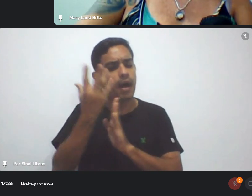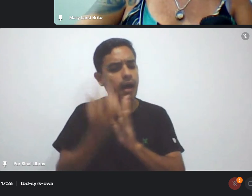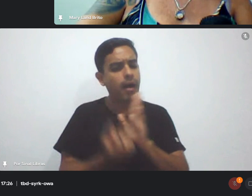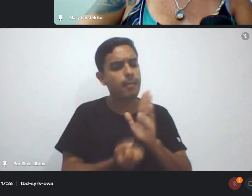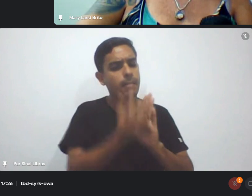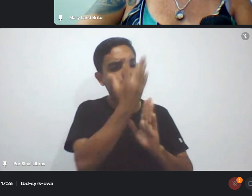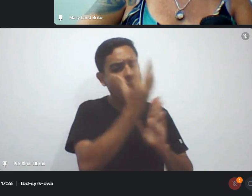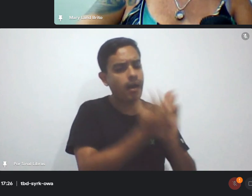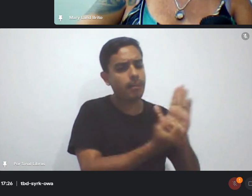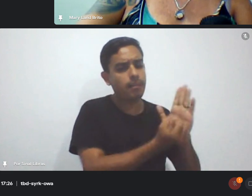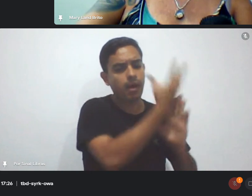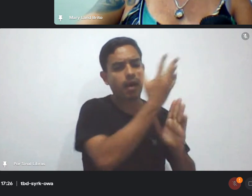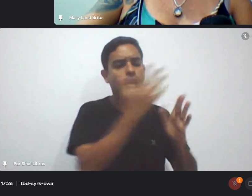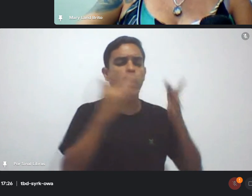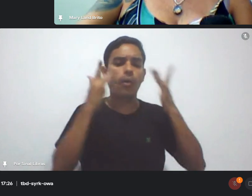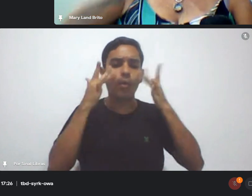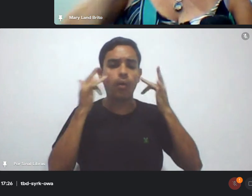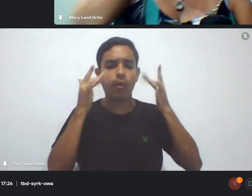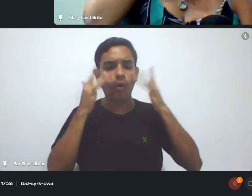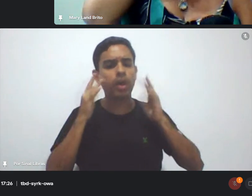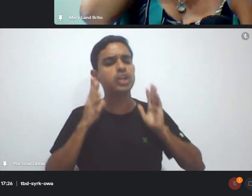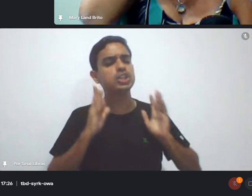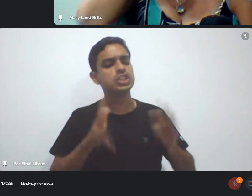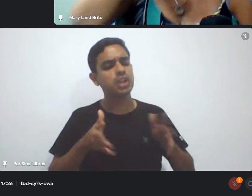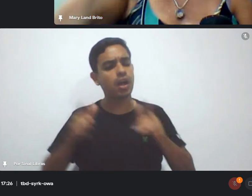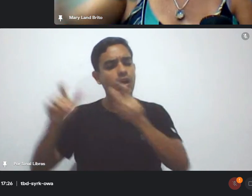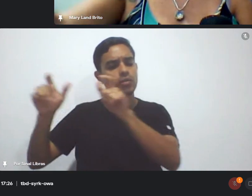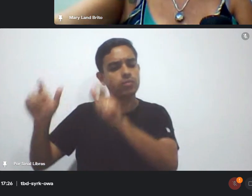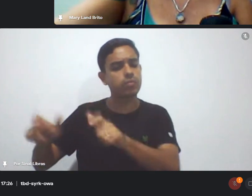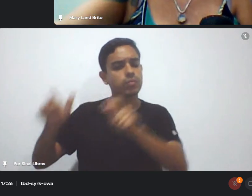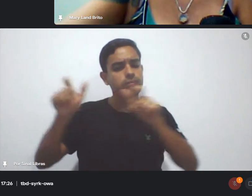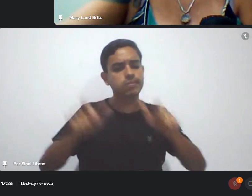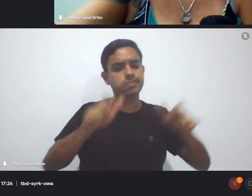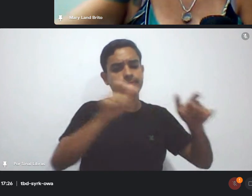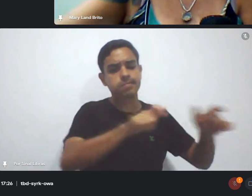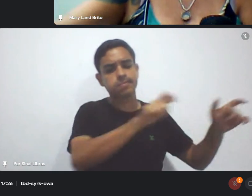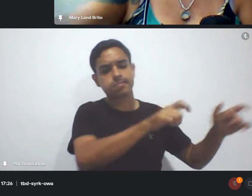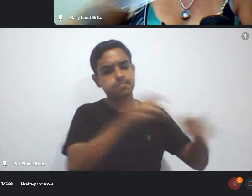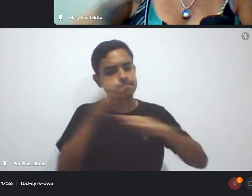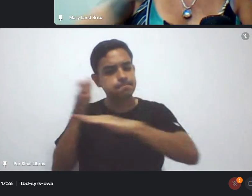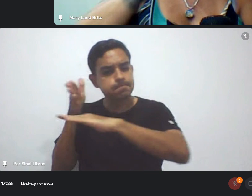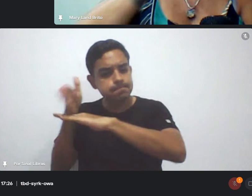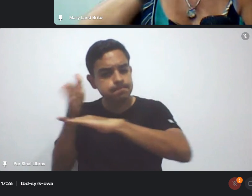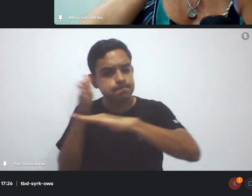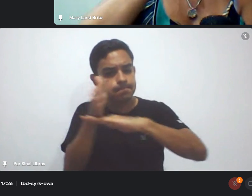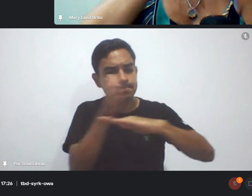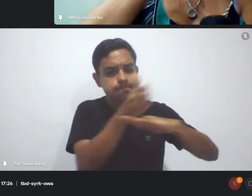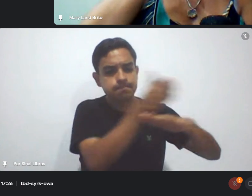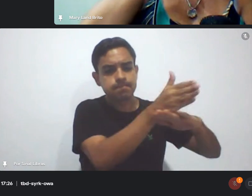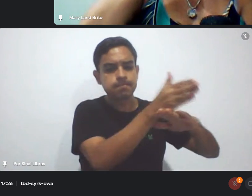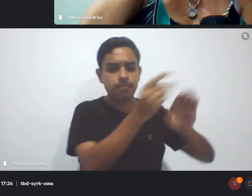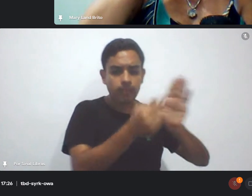apresentou em diversos lugares. E, inclusive, o mais recente foi lá no,